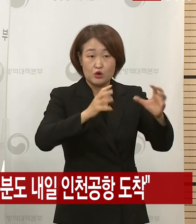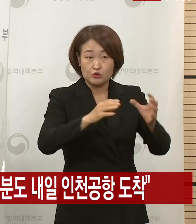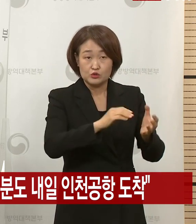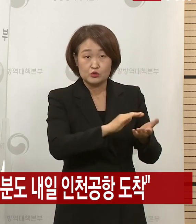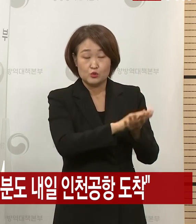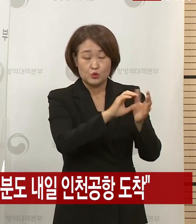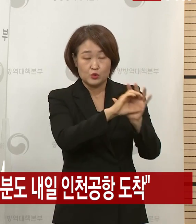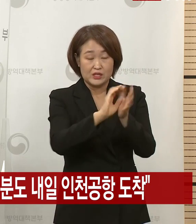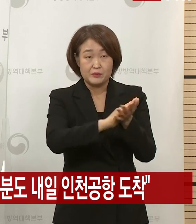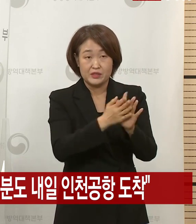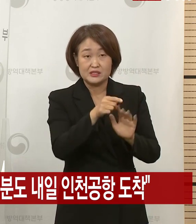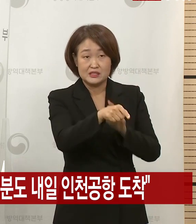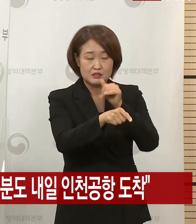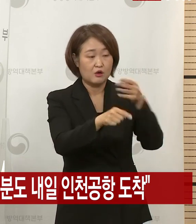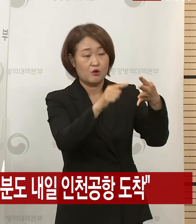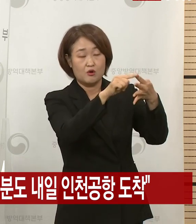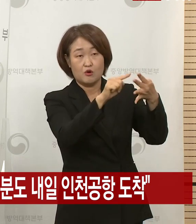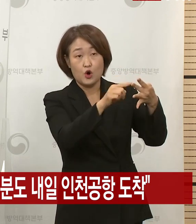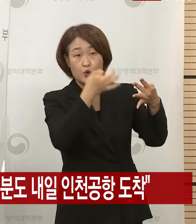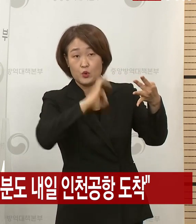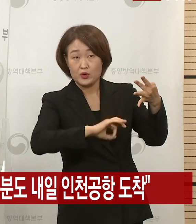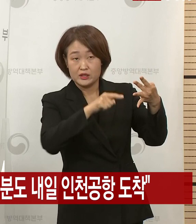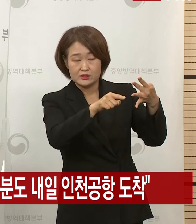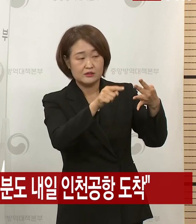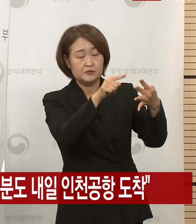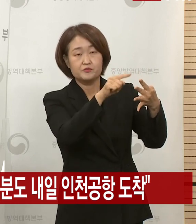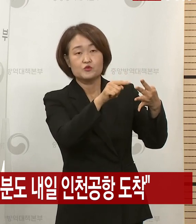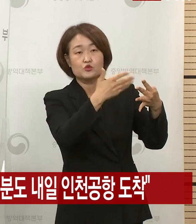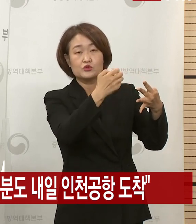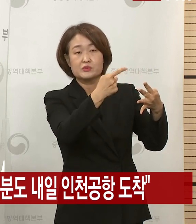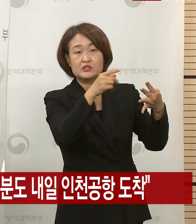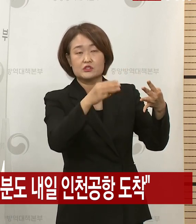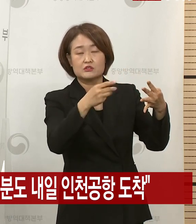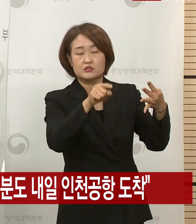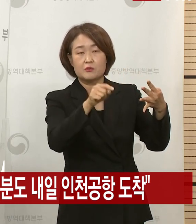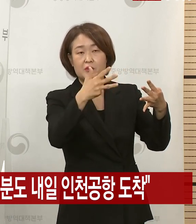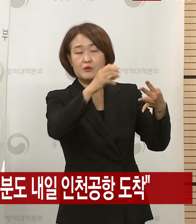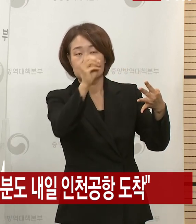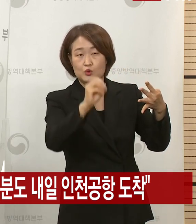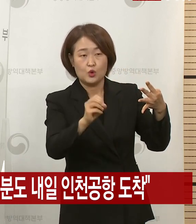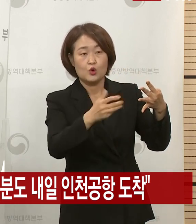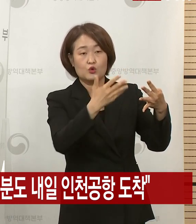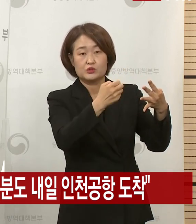있었던 2개 기관의 효과는 각각 96.8%와